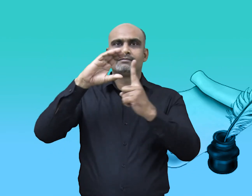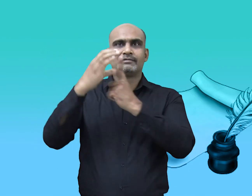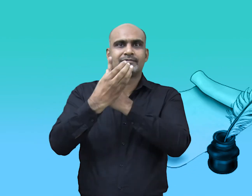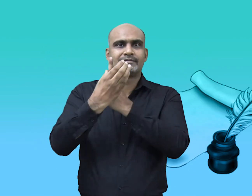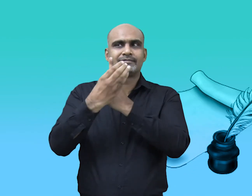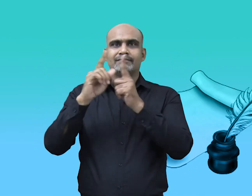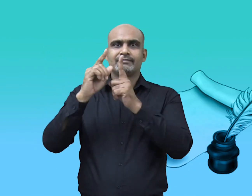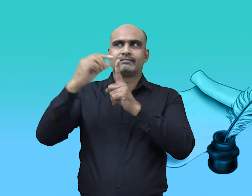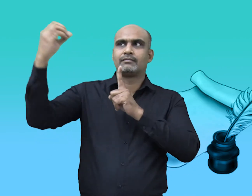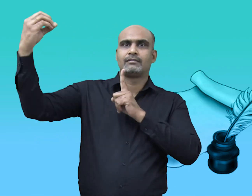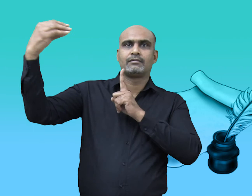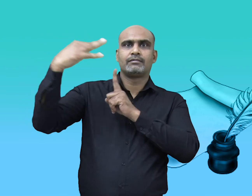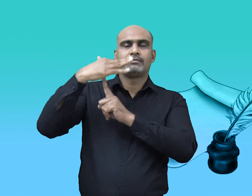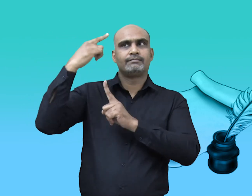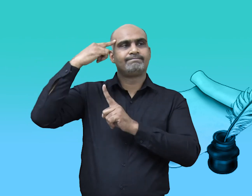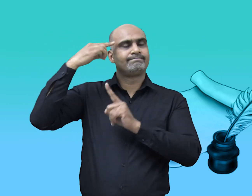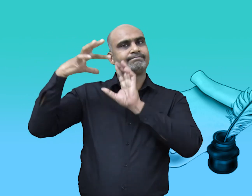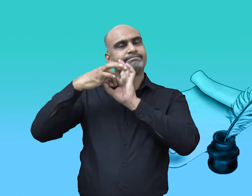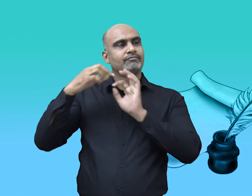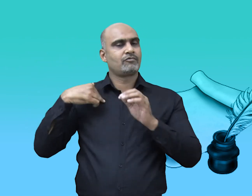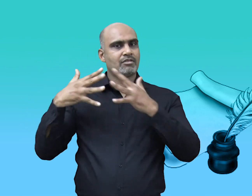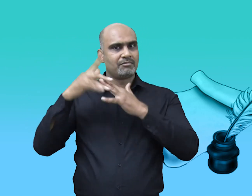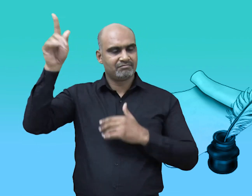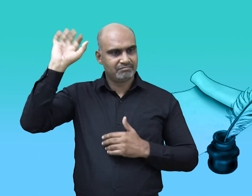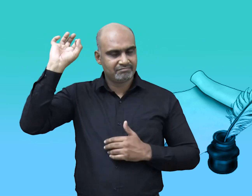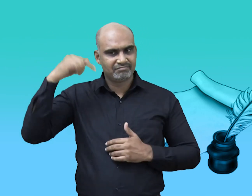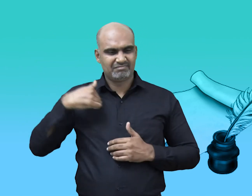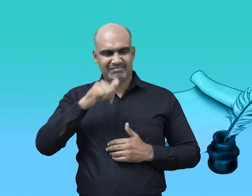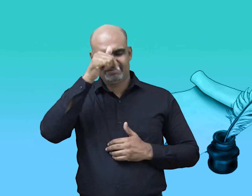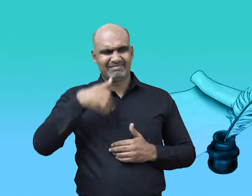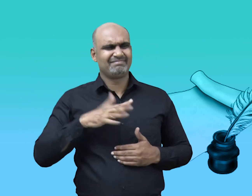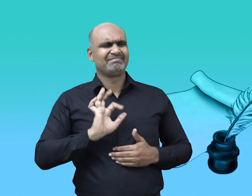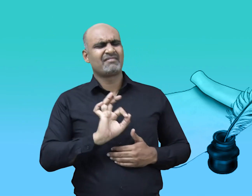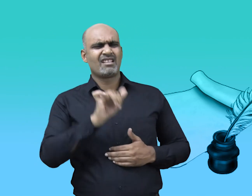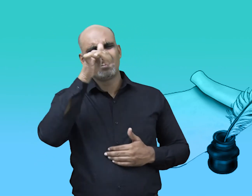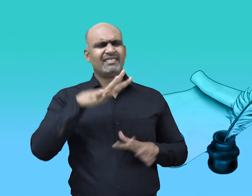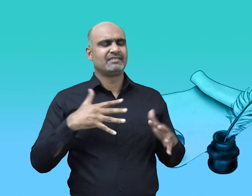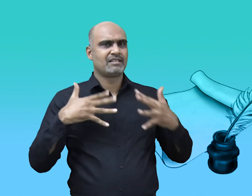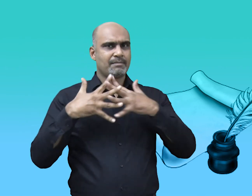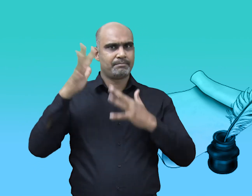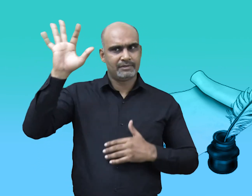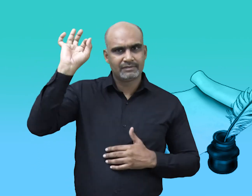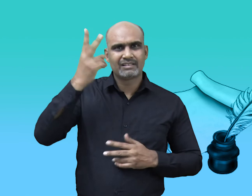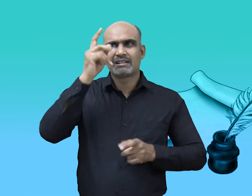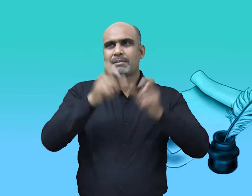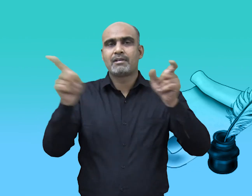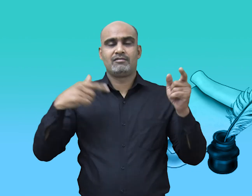साम्राज्यवाद का उद्देश्य आर्थिक संसाधनों पर कब्जा करना होता है, पर यदि वह संस्कृति के माध्यम से करता है